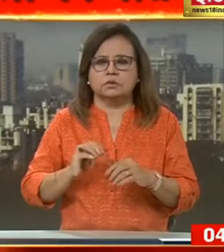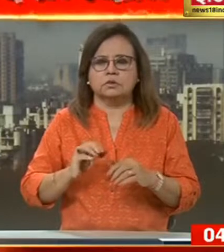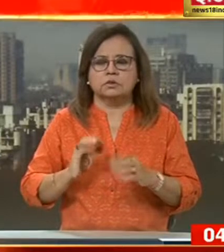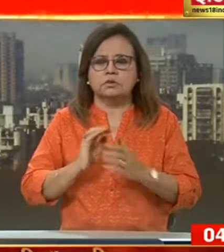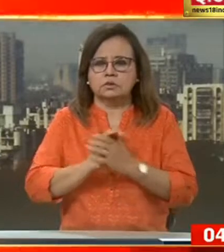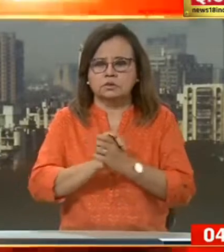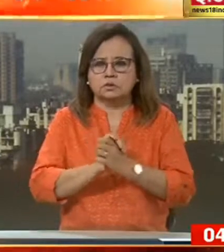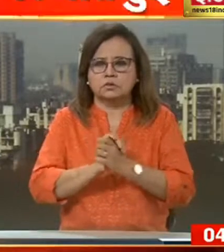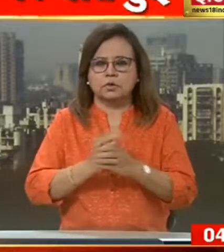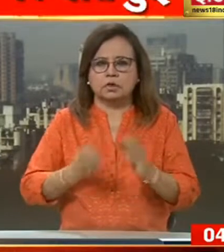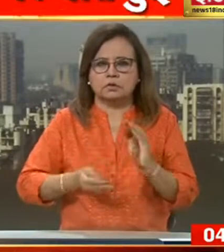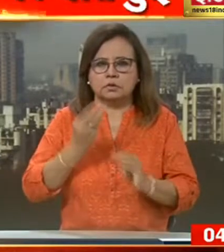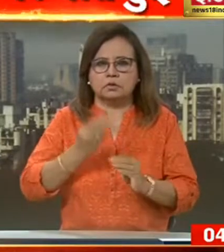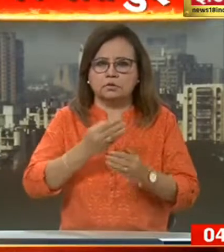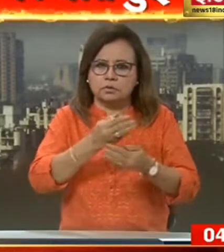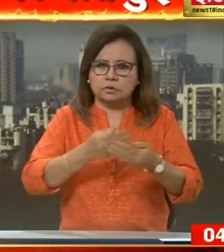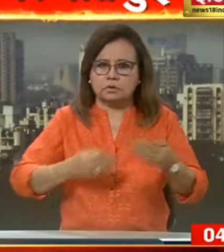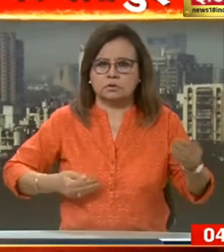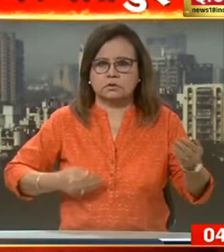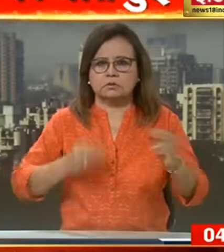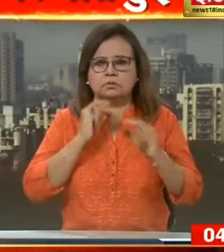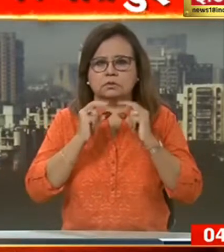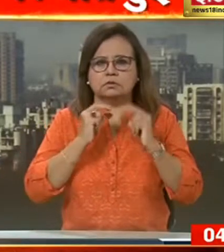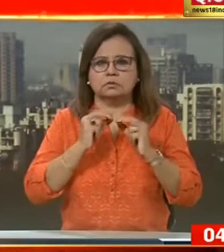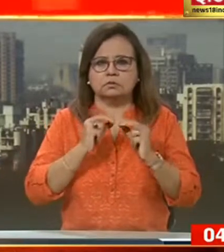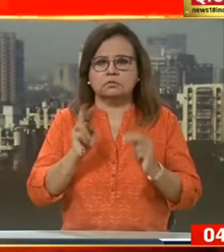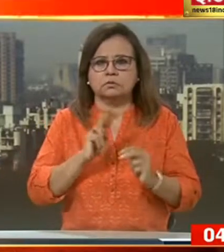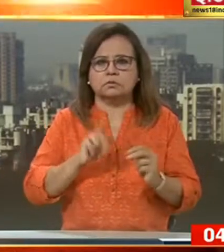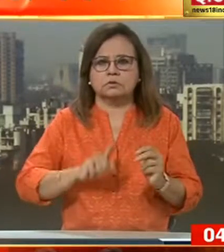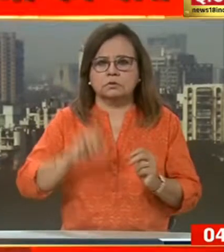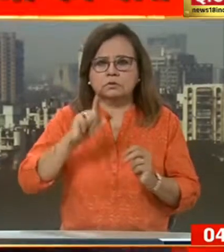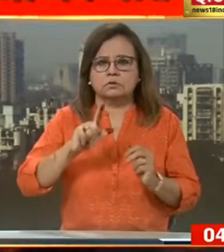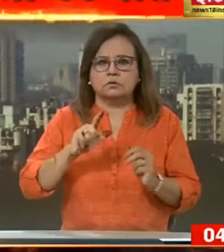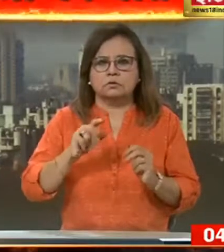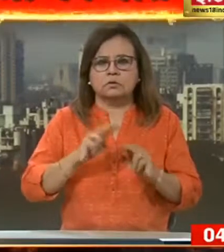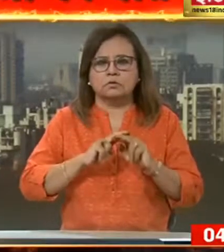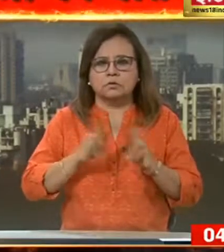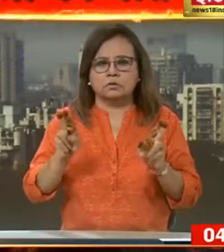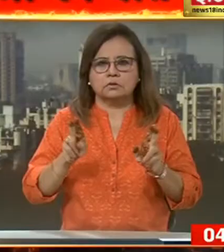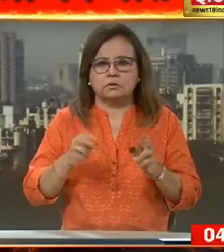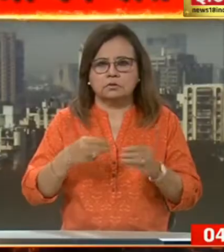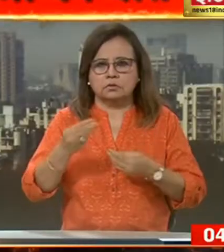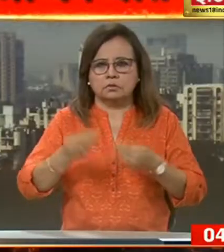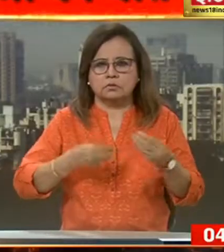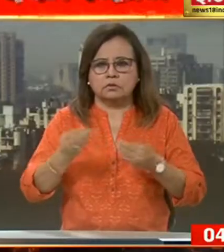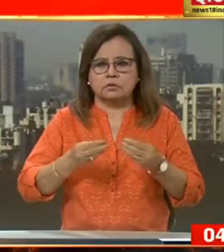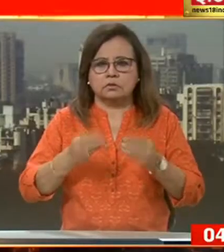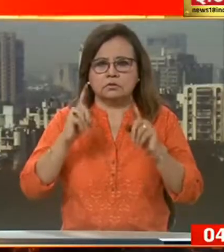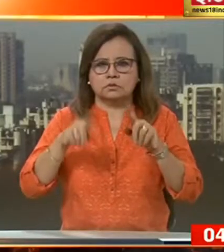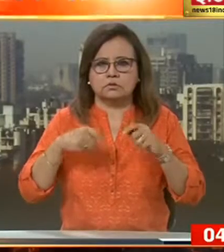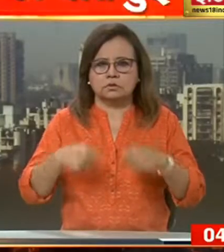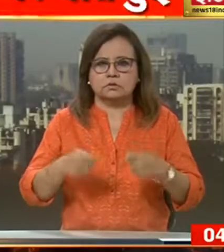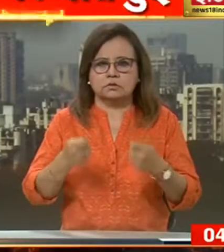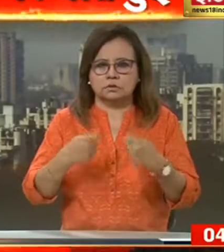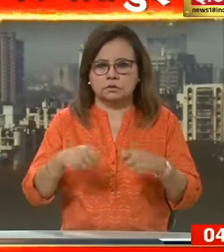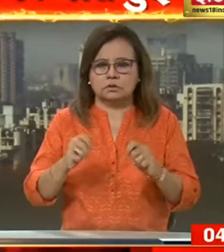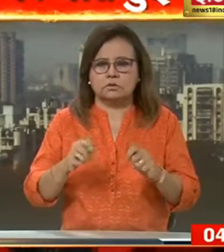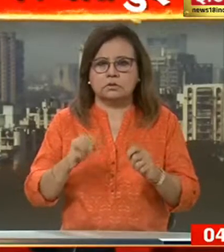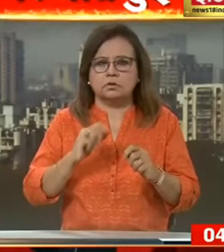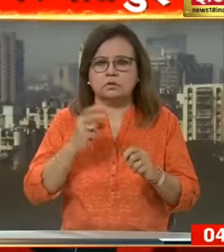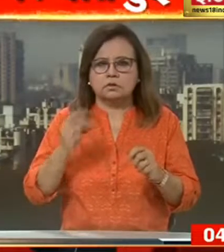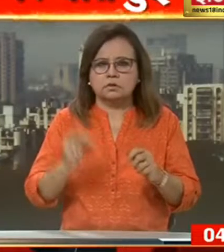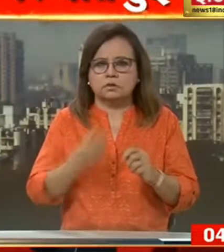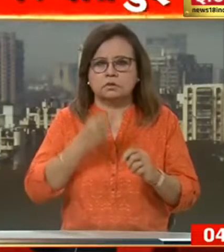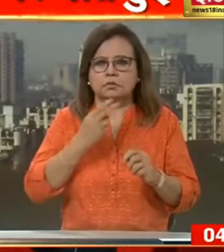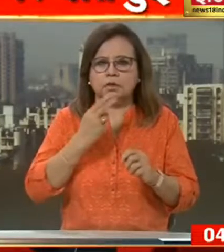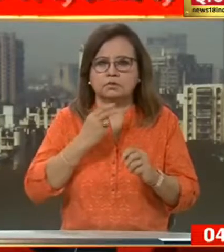में सहयोग बढ़ाने पर विस्तृत चर्चा हुई दोनों मंत्रियों ने मुक्त व्यापार समझौते पर जल्द वार्ता शुरू